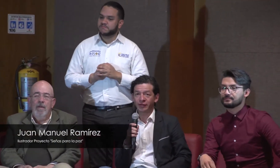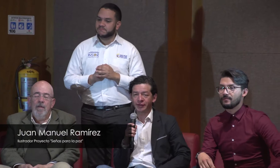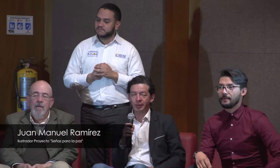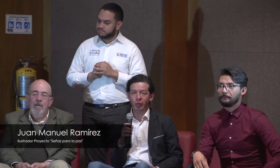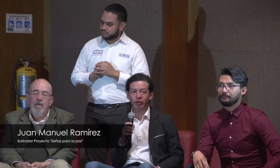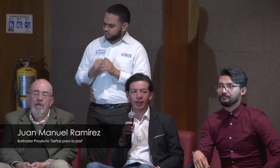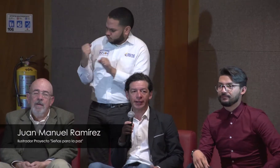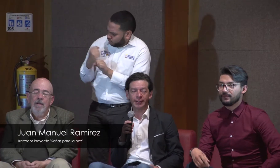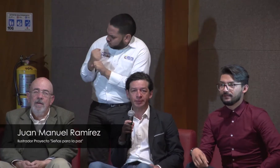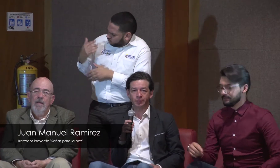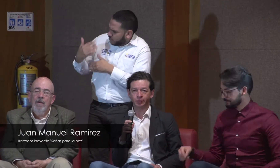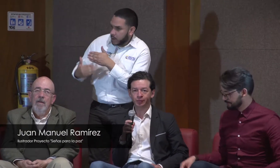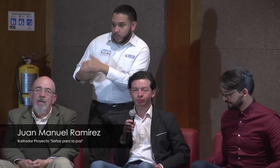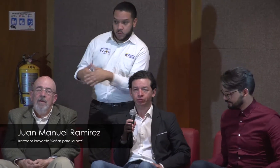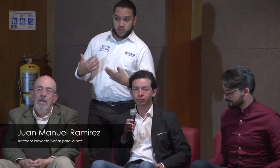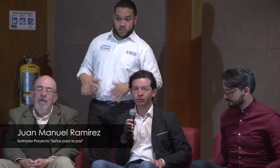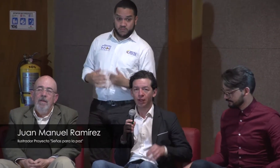muy interesante porque